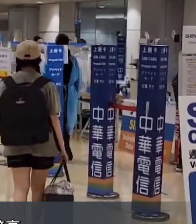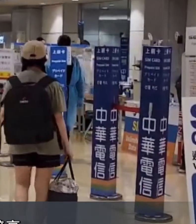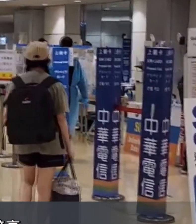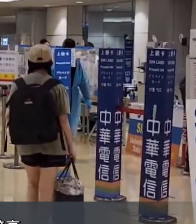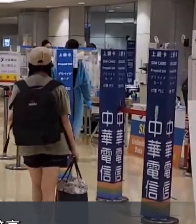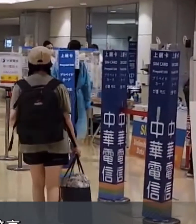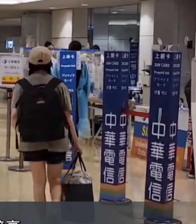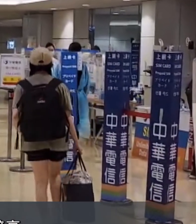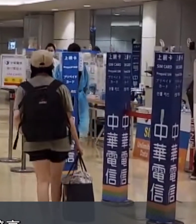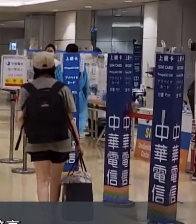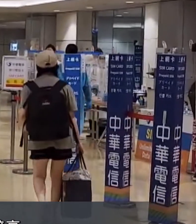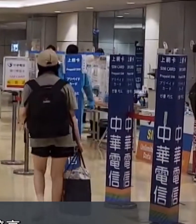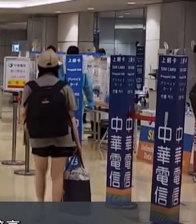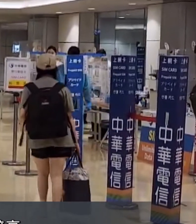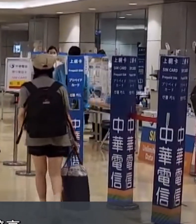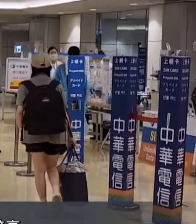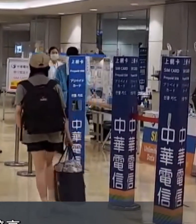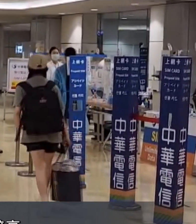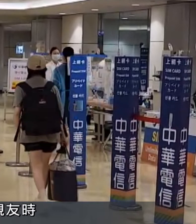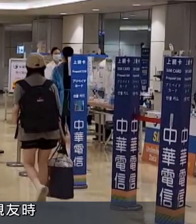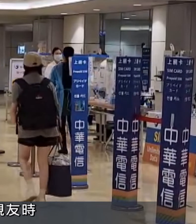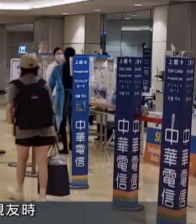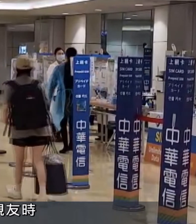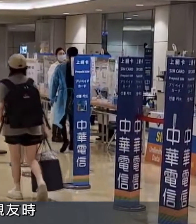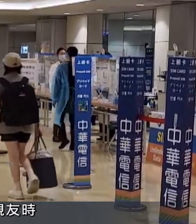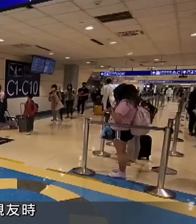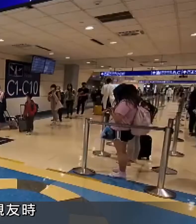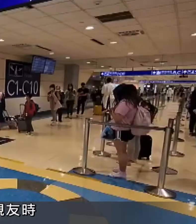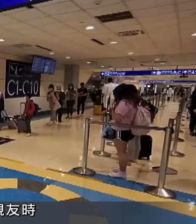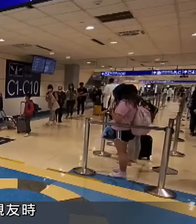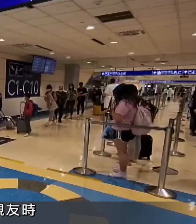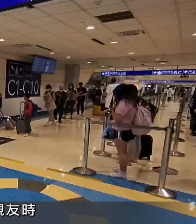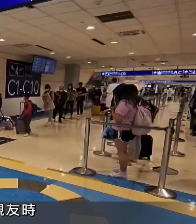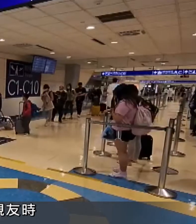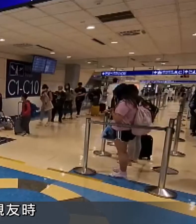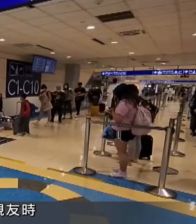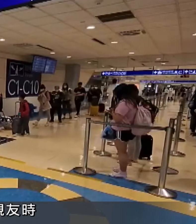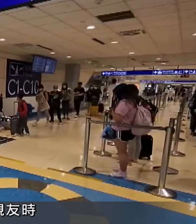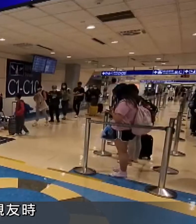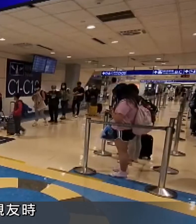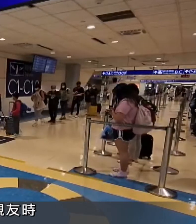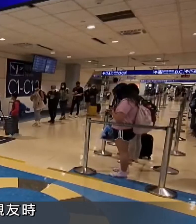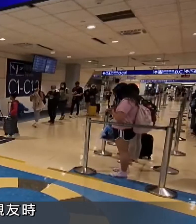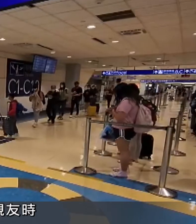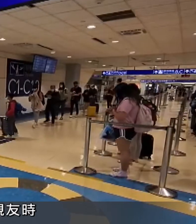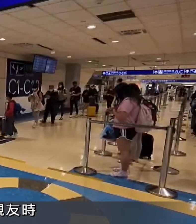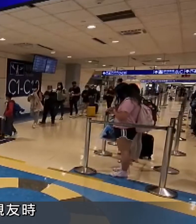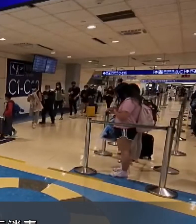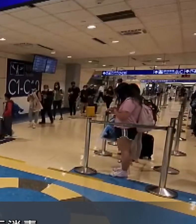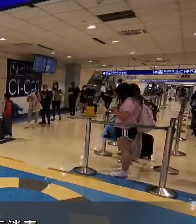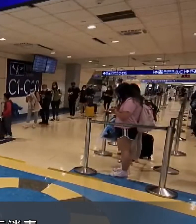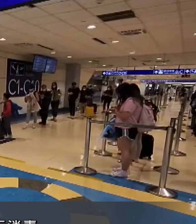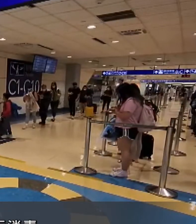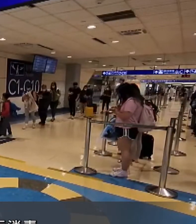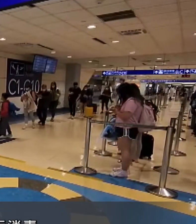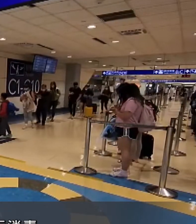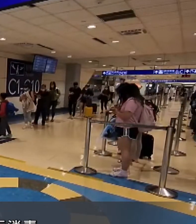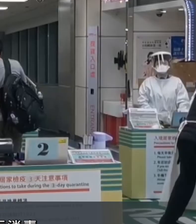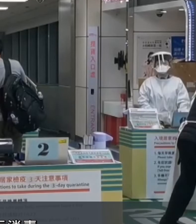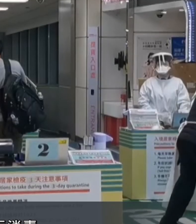在接送时感染可能性较高。提醒民众，接送入境亲友时，建议佩戴手套、口罩。上车前要针对返台者